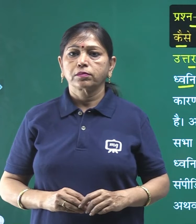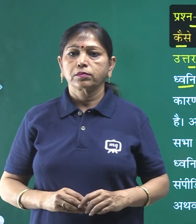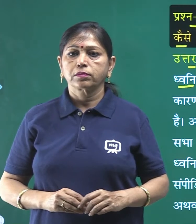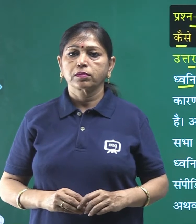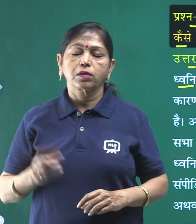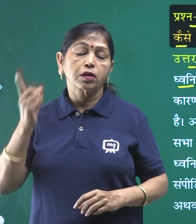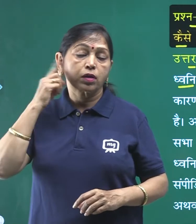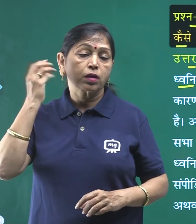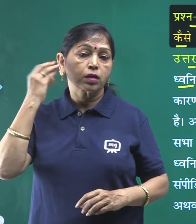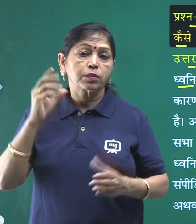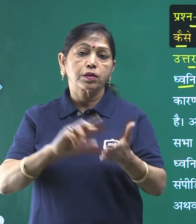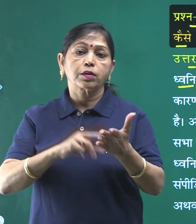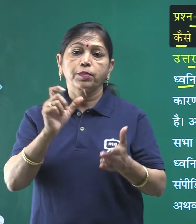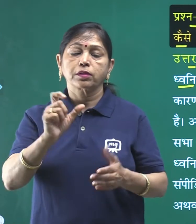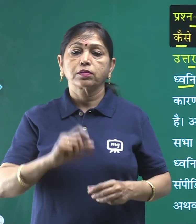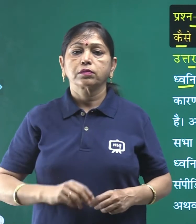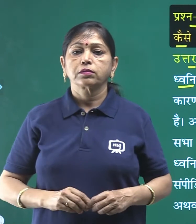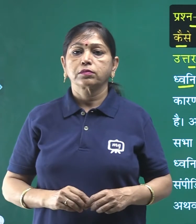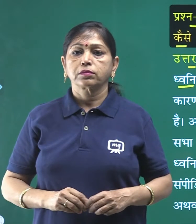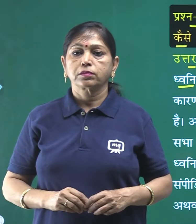ध्वनि निर्बंध